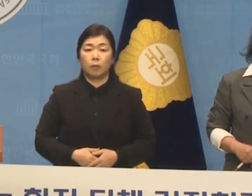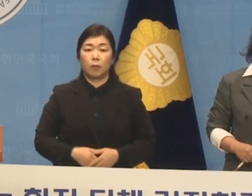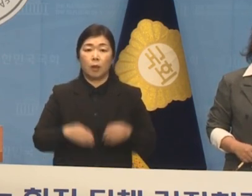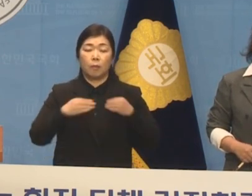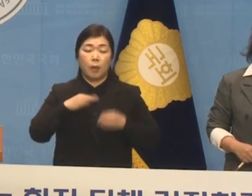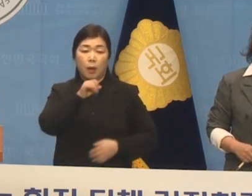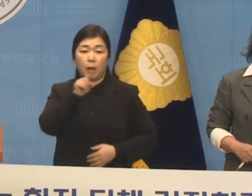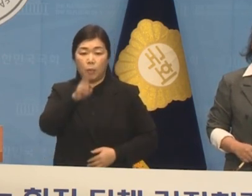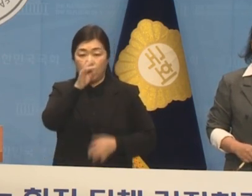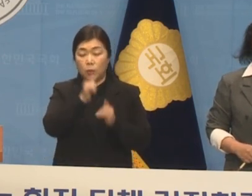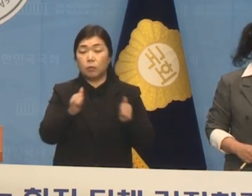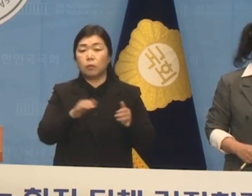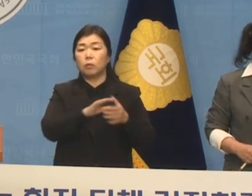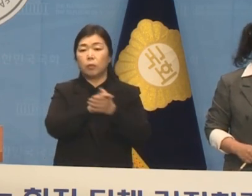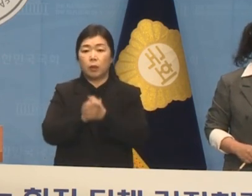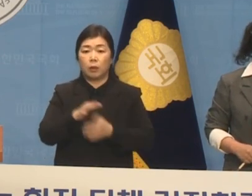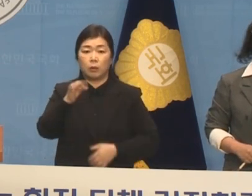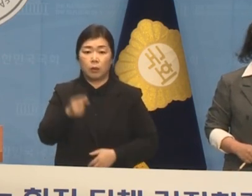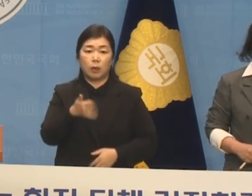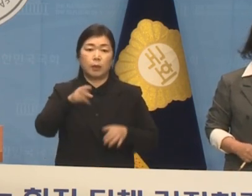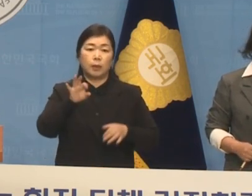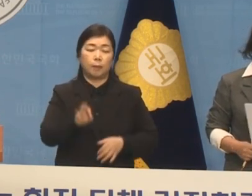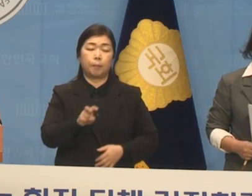한국폐암한우회 김기수님 참석하셨습니다.